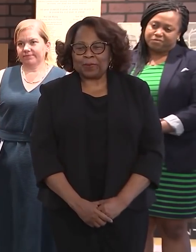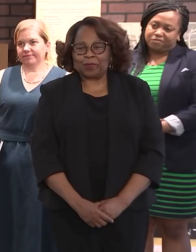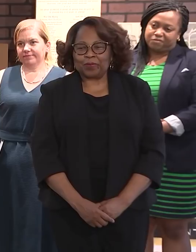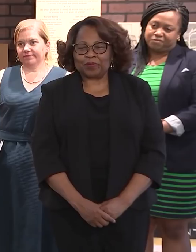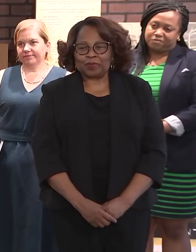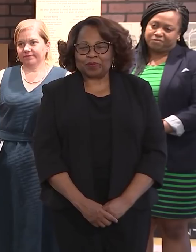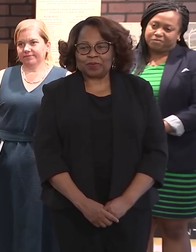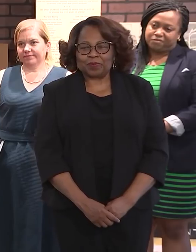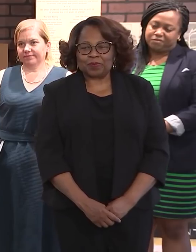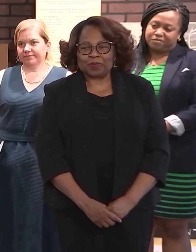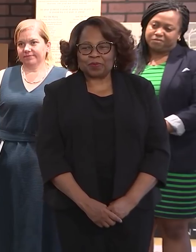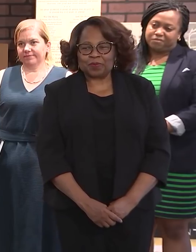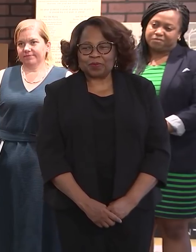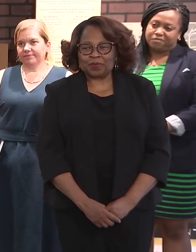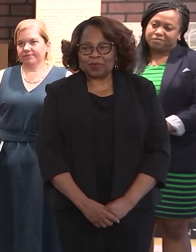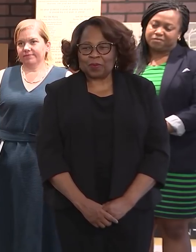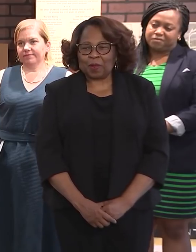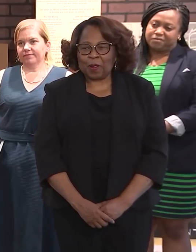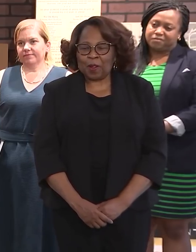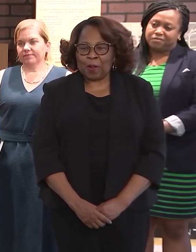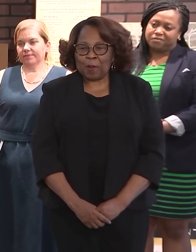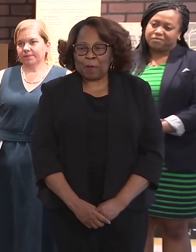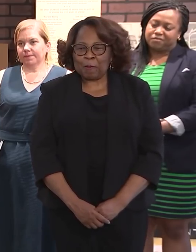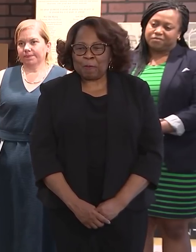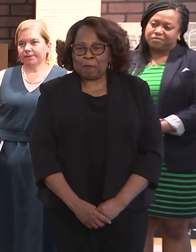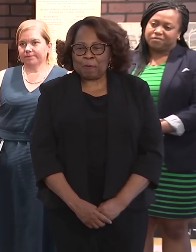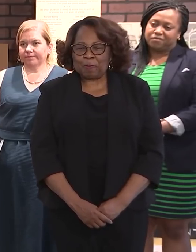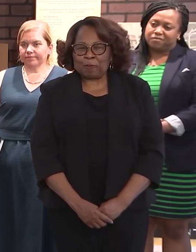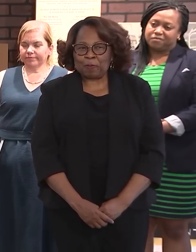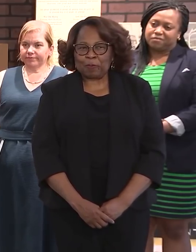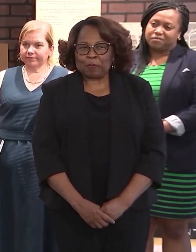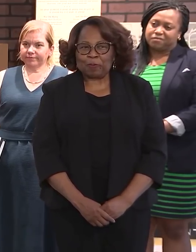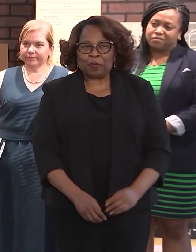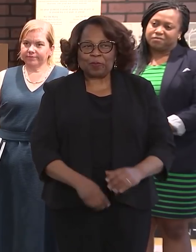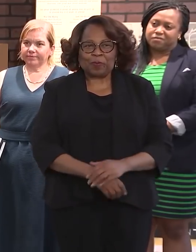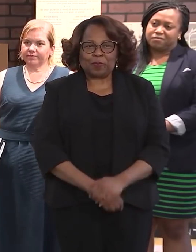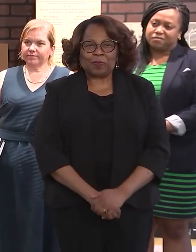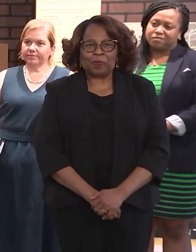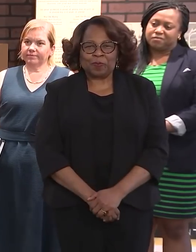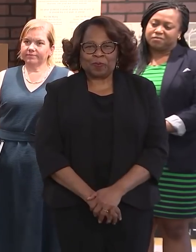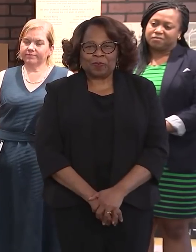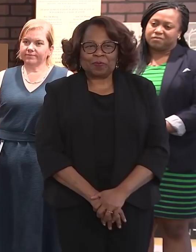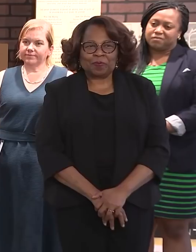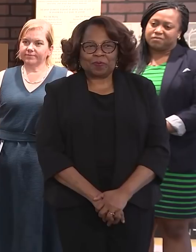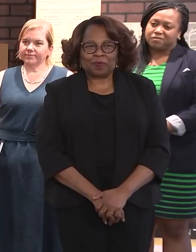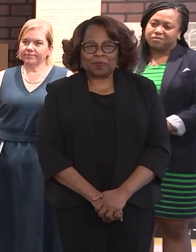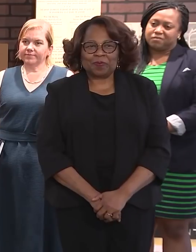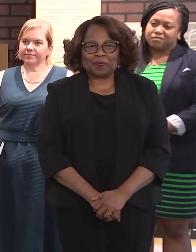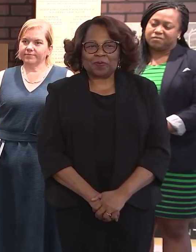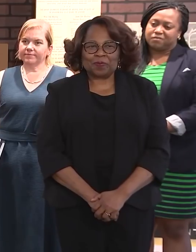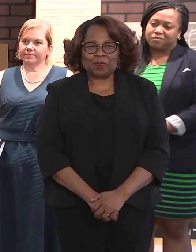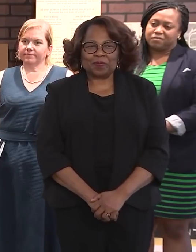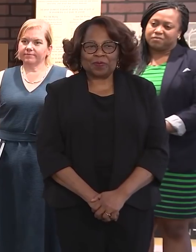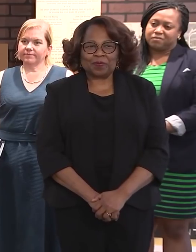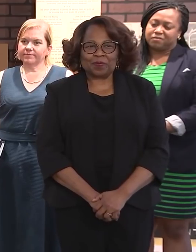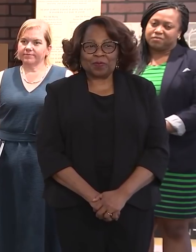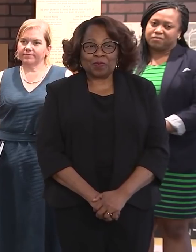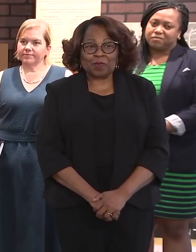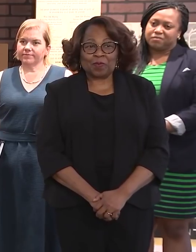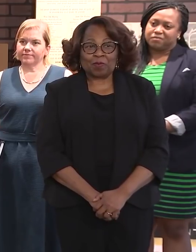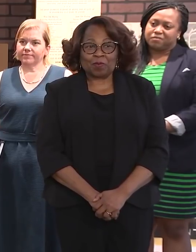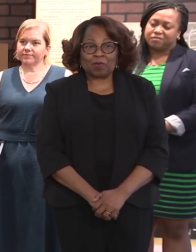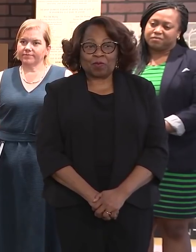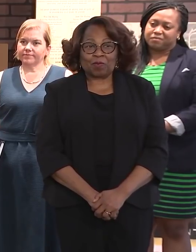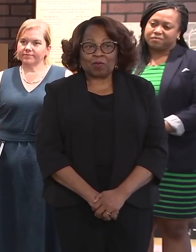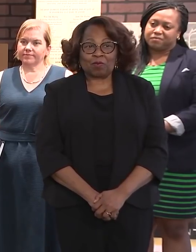tenido. Yo soy la doctora Geraldine Luna, directora médica del Departamento de Salud Pública. Y hoy el Departamento de